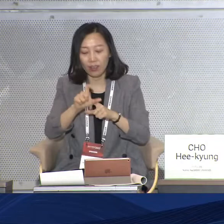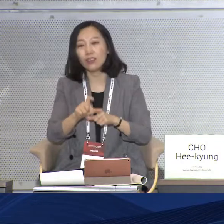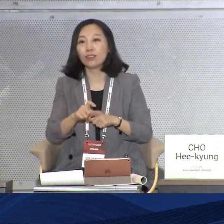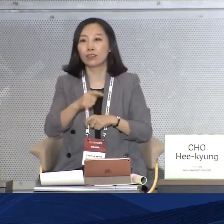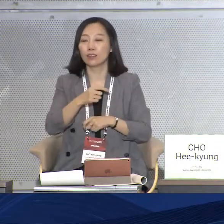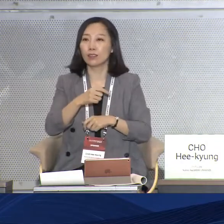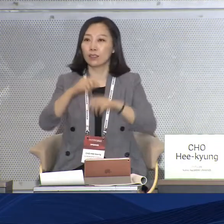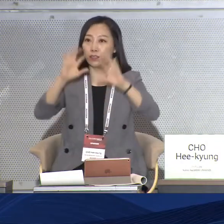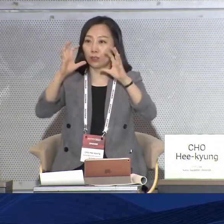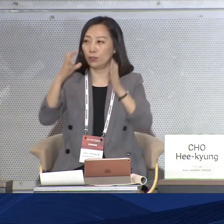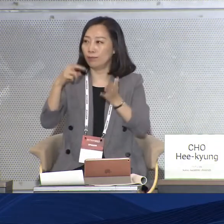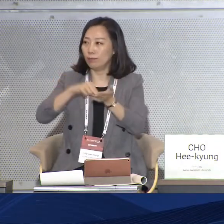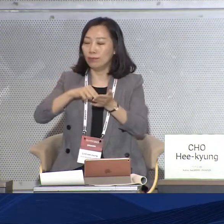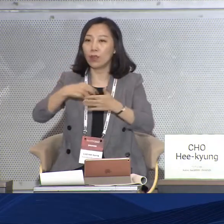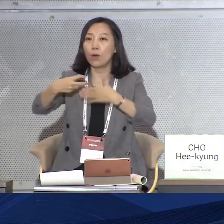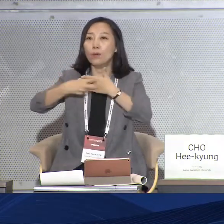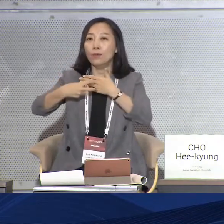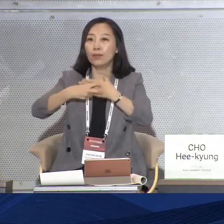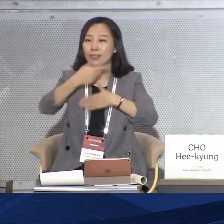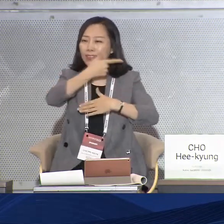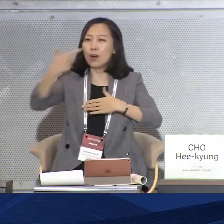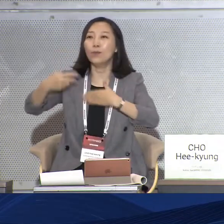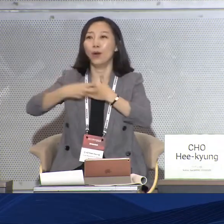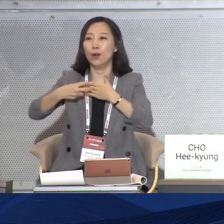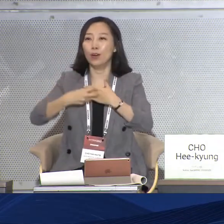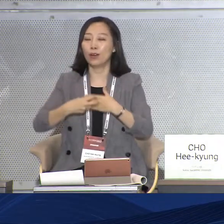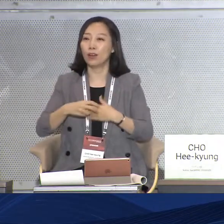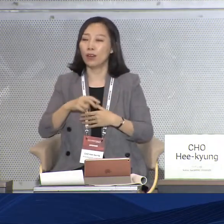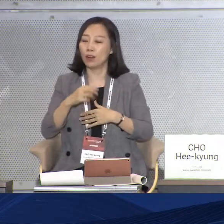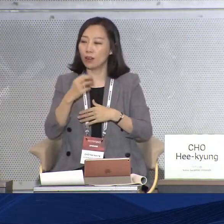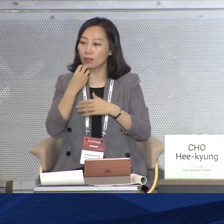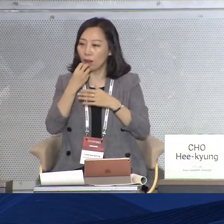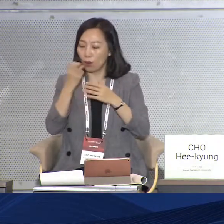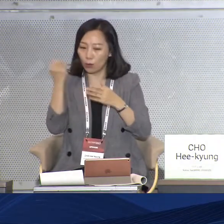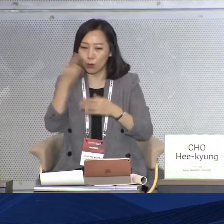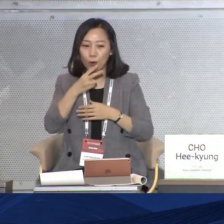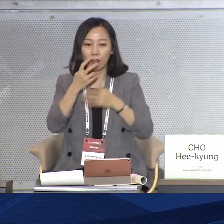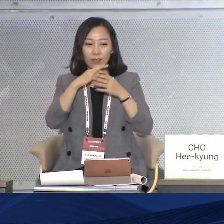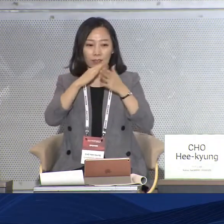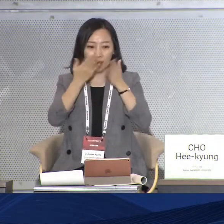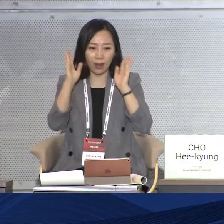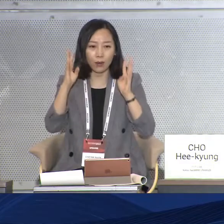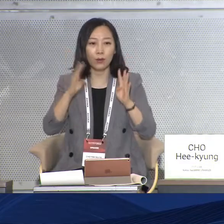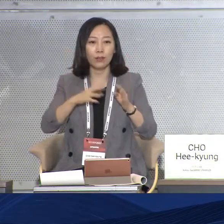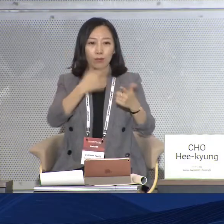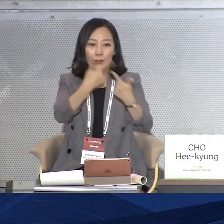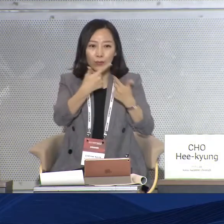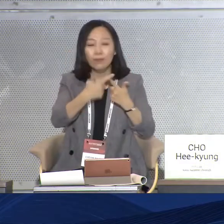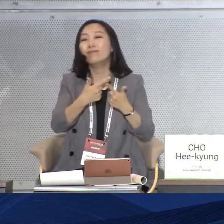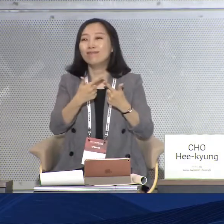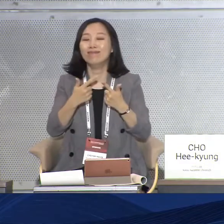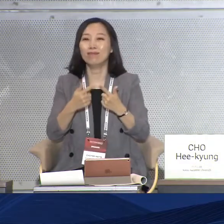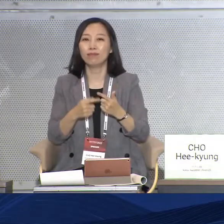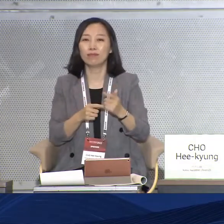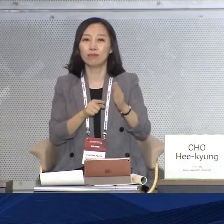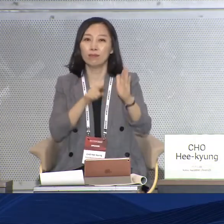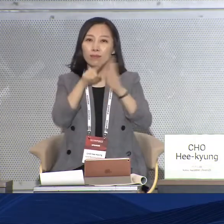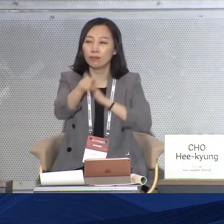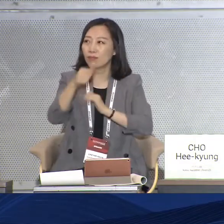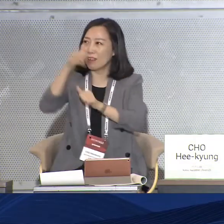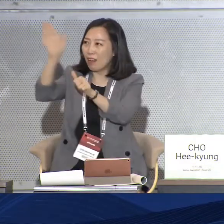기술로 이루어지는 과정으로 변천을 하고 있습니다. 그리고 그 종합병원에서